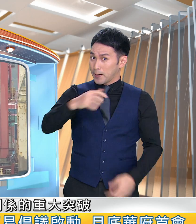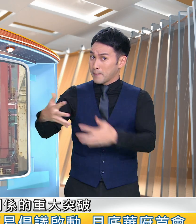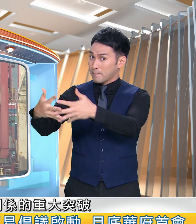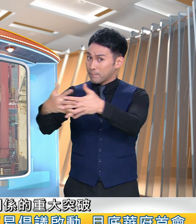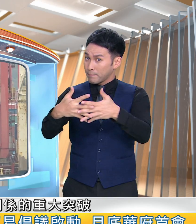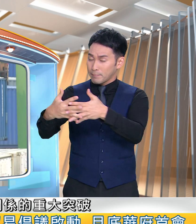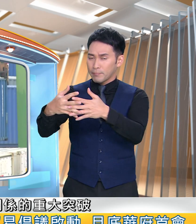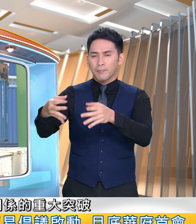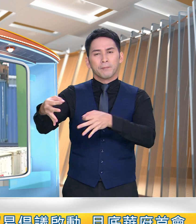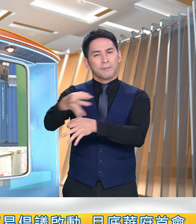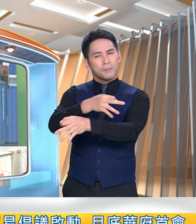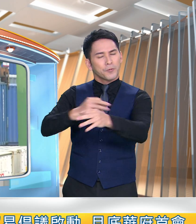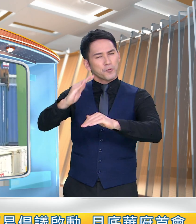破。